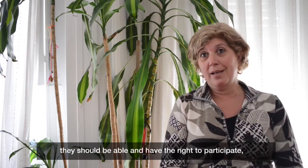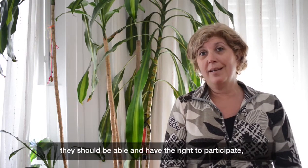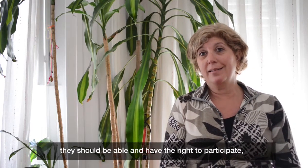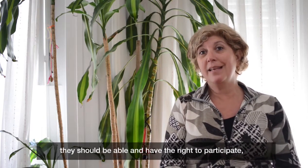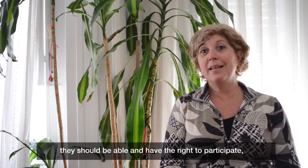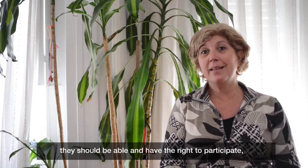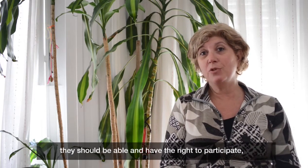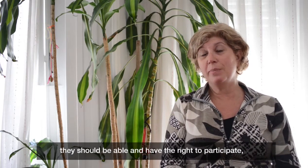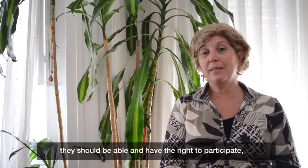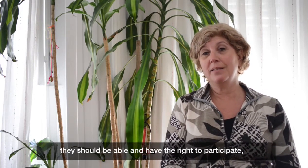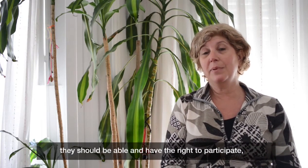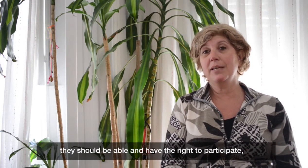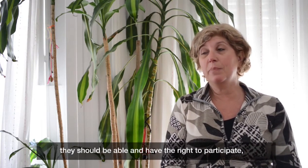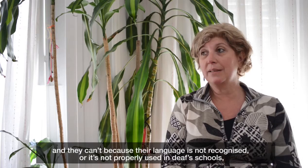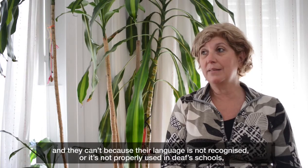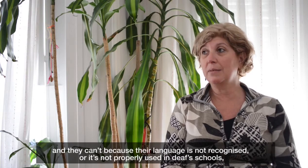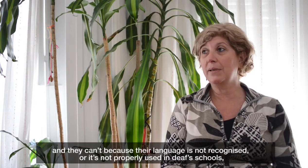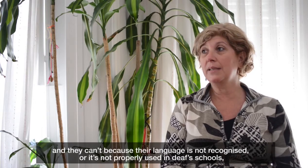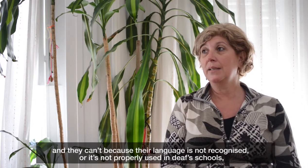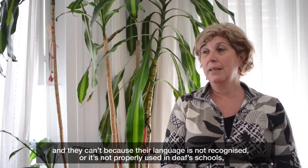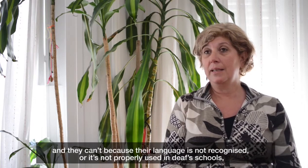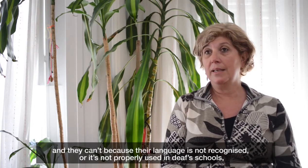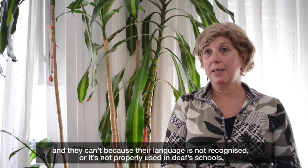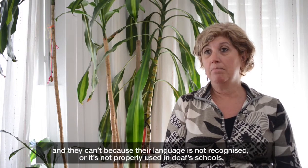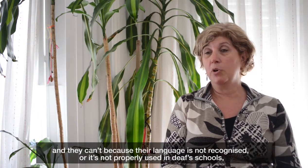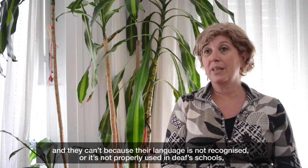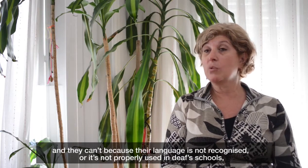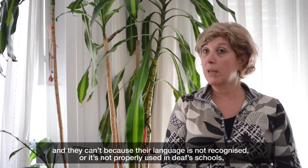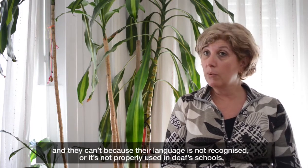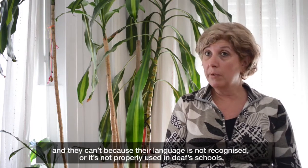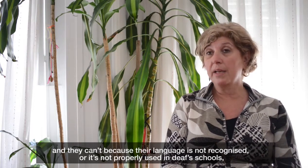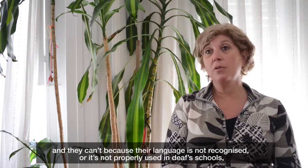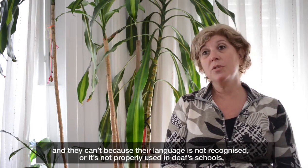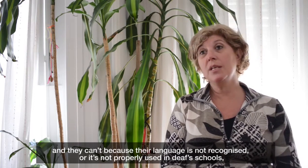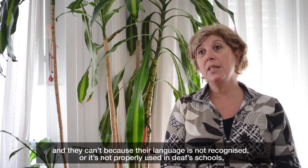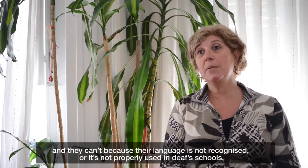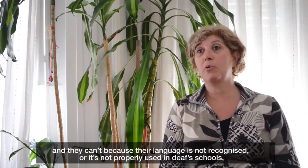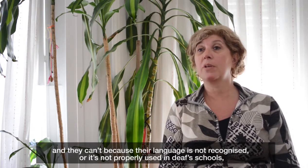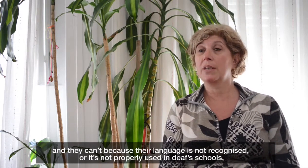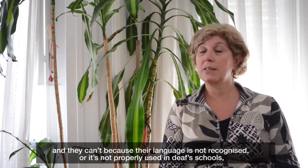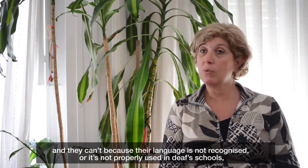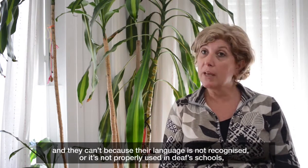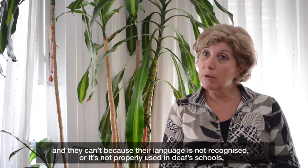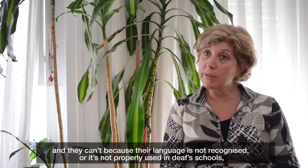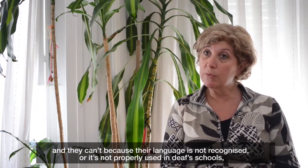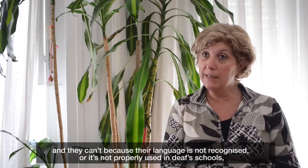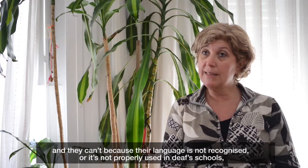que tiene derecho a participar y no participa. Porque su lengua no es reconocida, porque su lengua no es utilizada